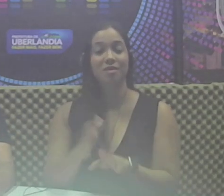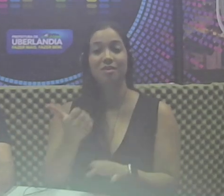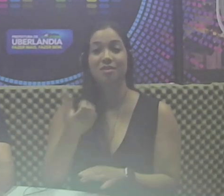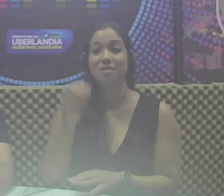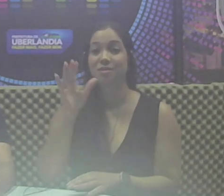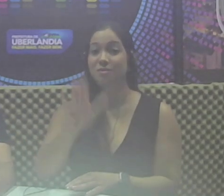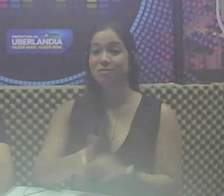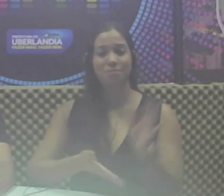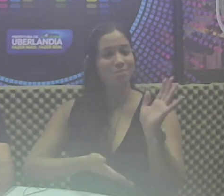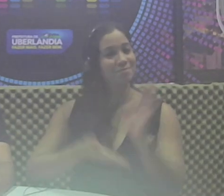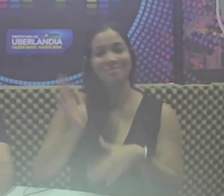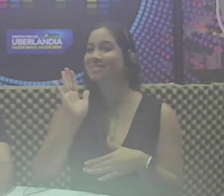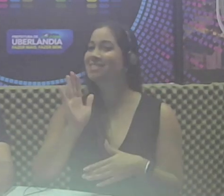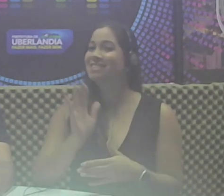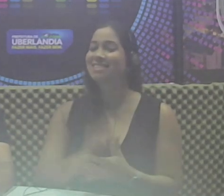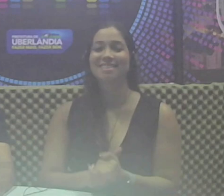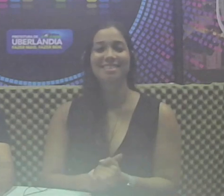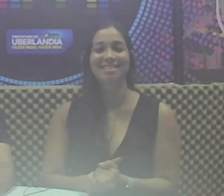tarde. Participe!